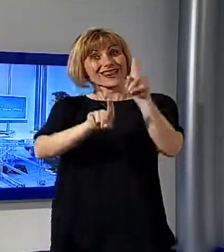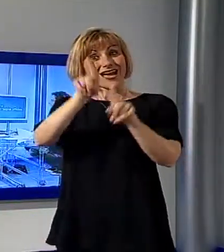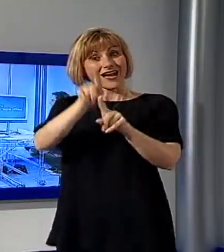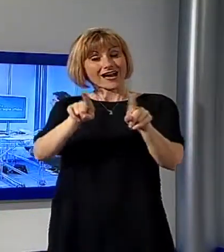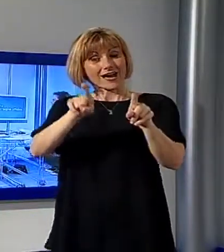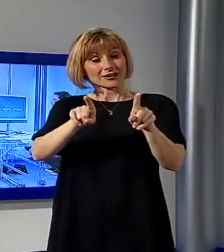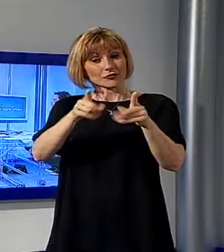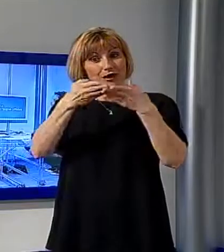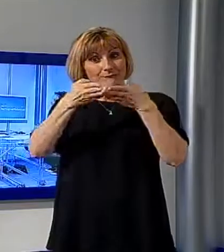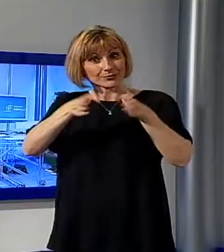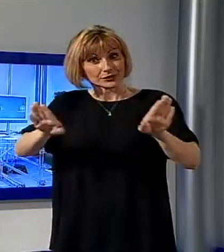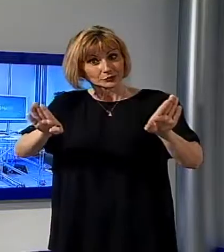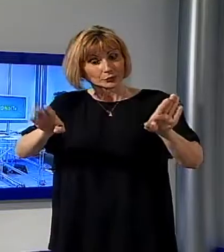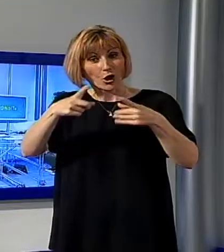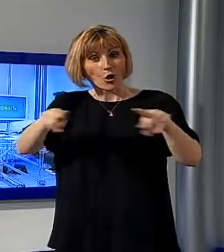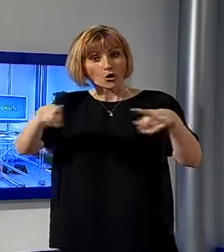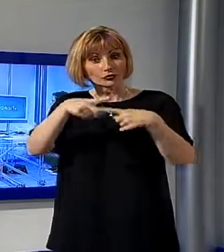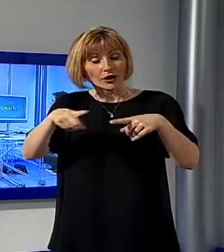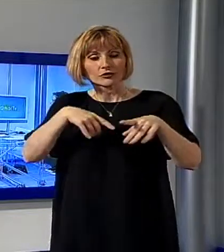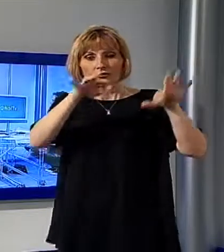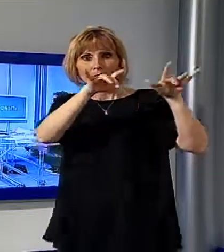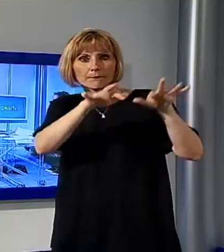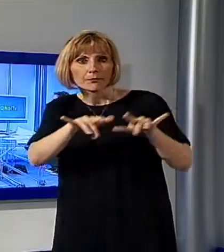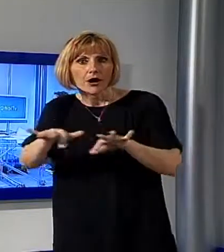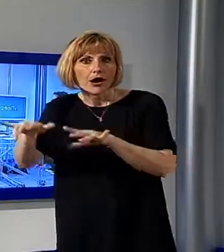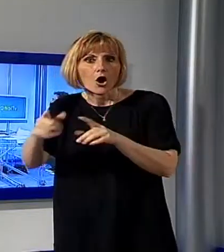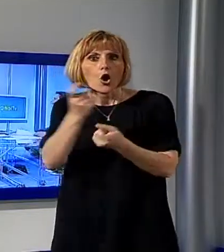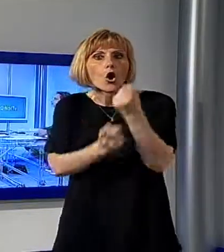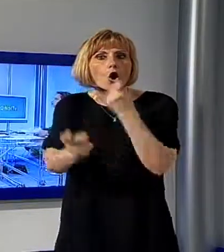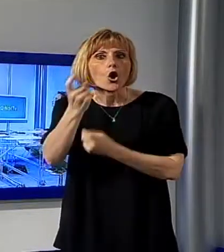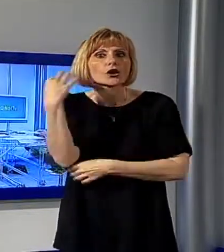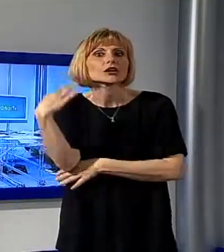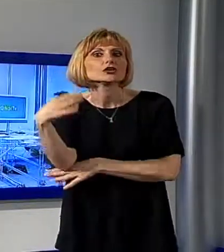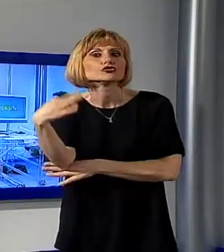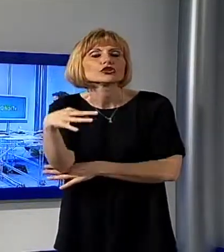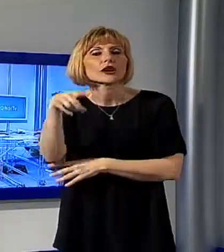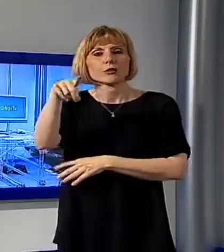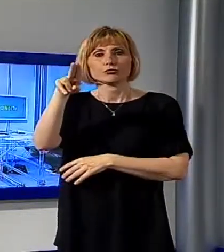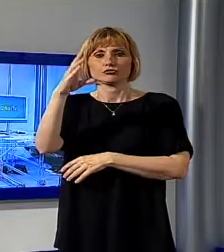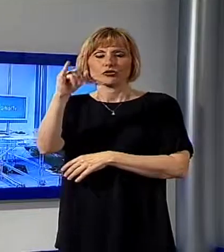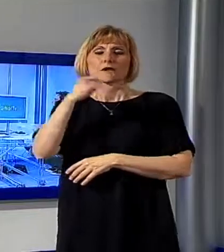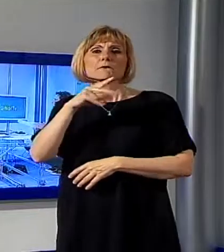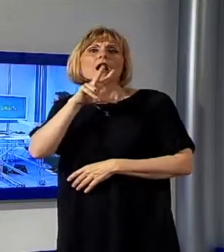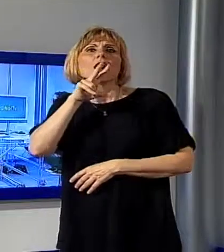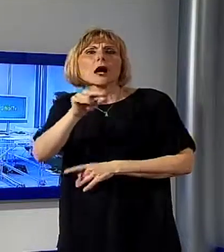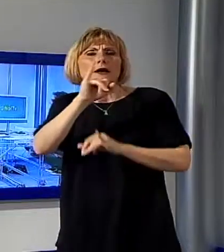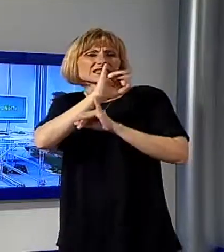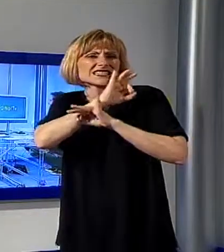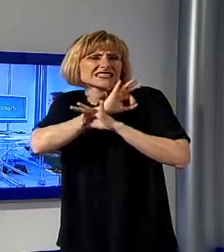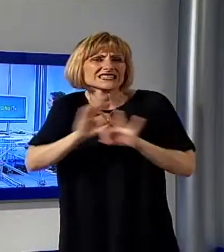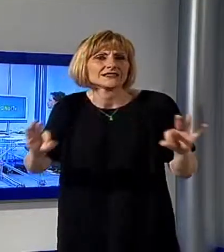pianoforte di Puccini, il pianoforte originale su cui il maestro compose la Turandot, e il nome di Lucca non è stato citato. Lei,